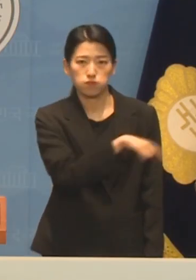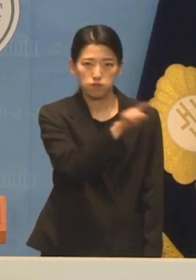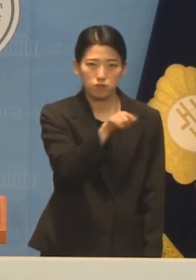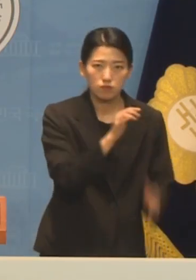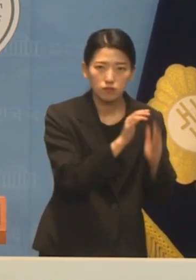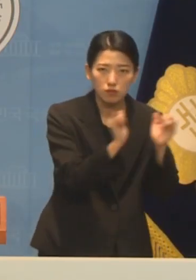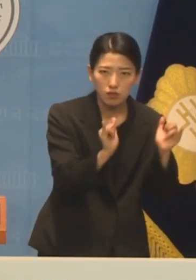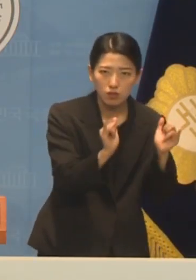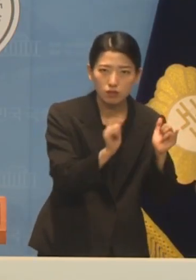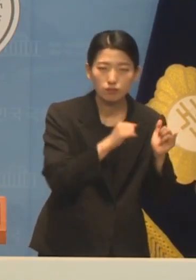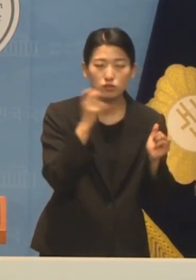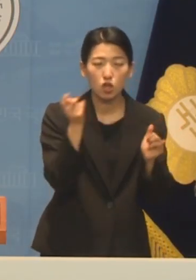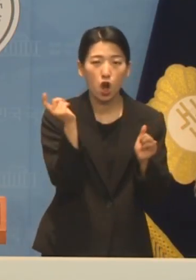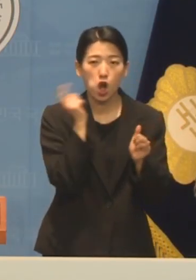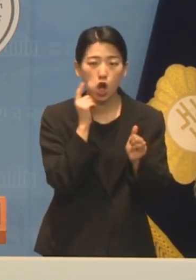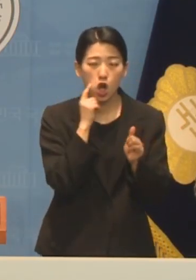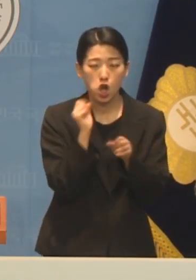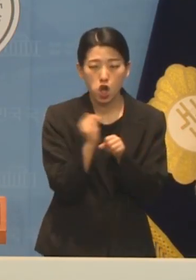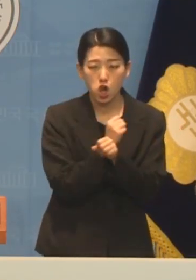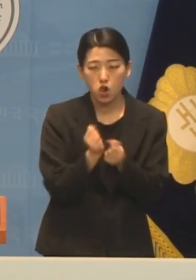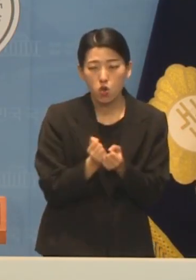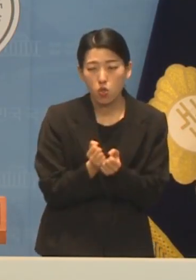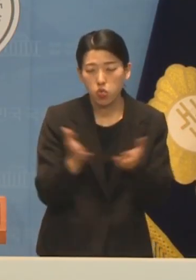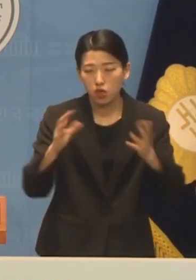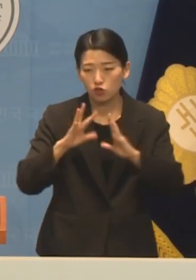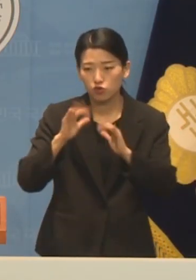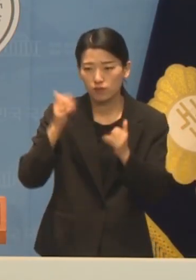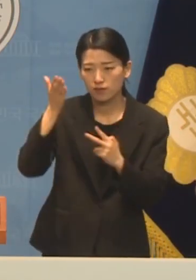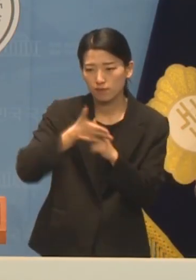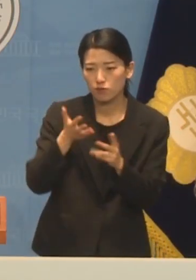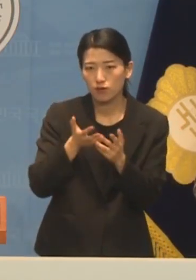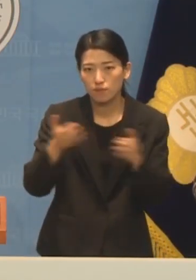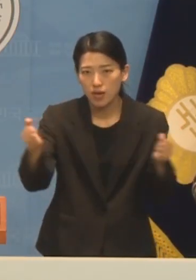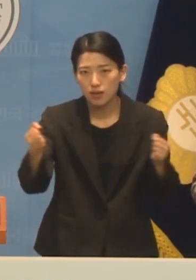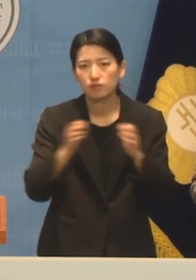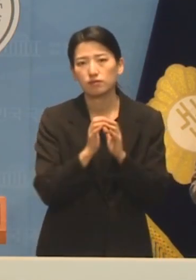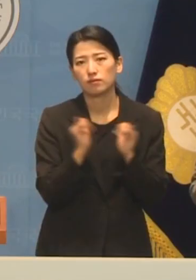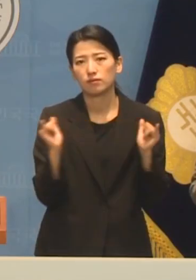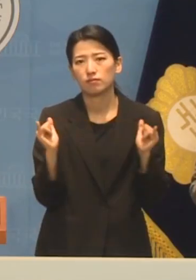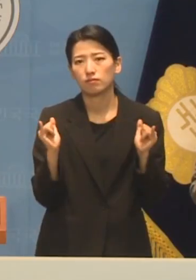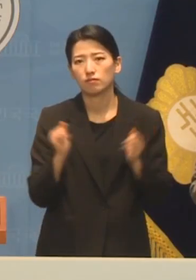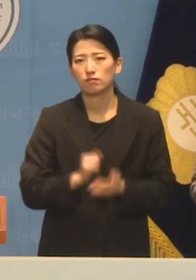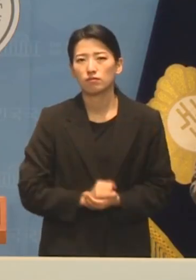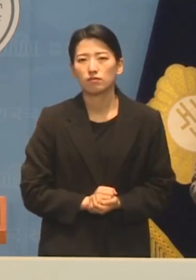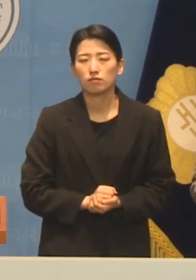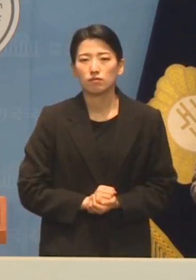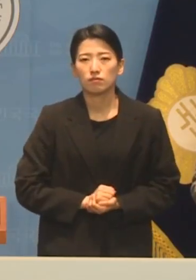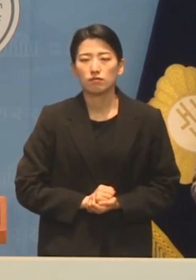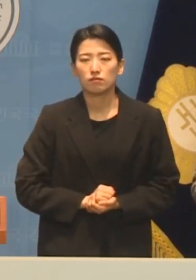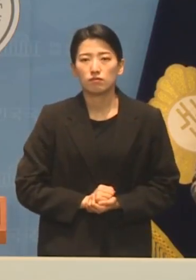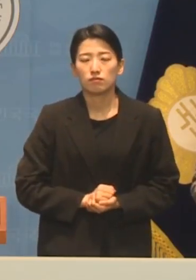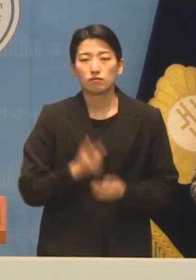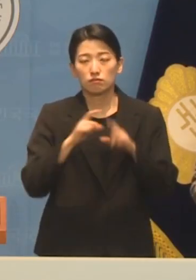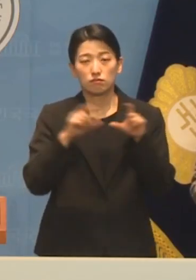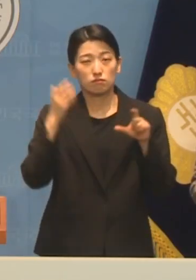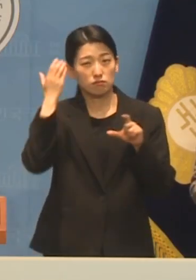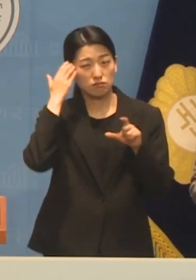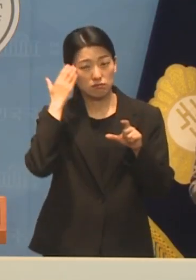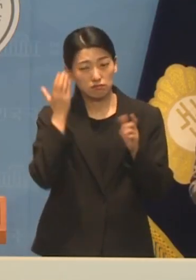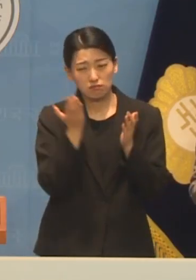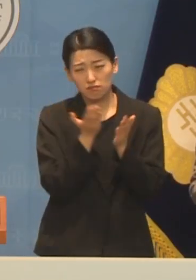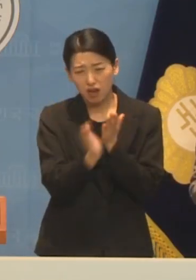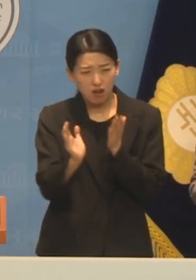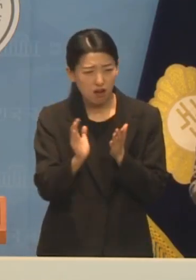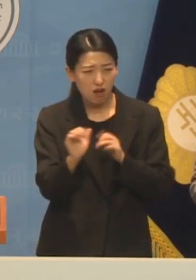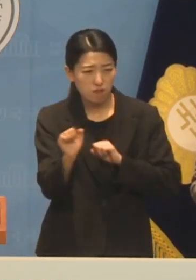유포하여 국민을 분열시킨 자들, 내란 수사 과정에서 불공정하고 비상식적인 결정을 내린